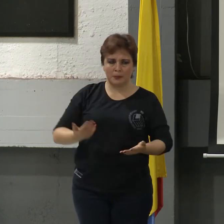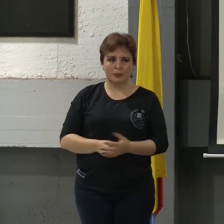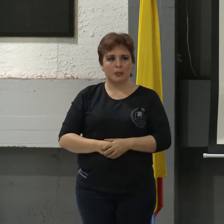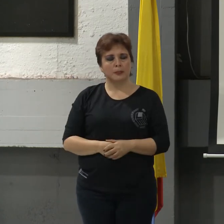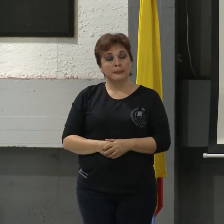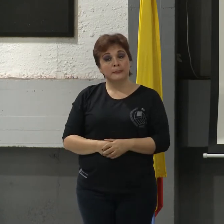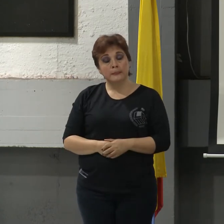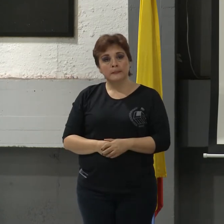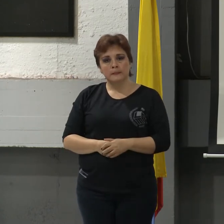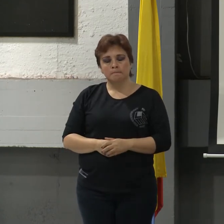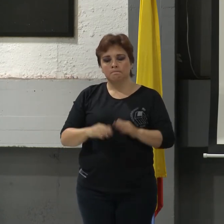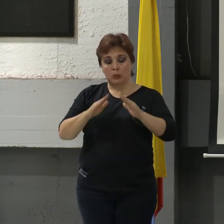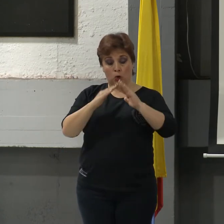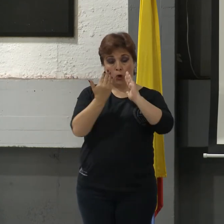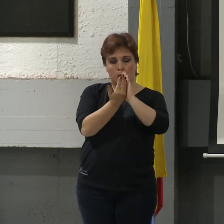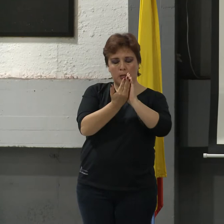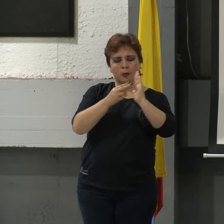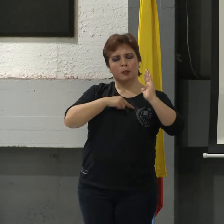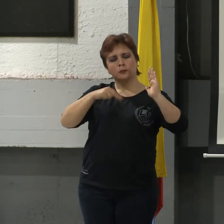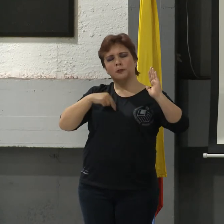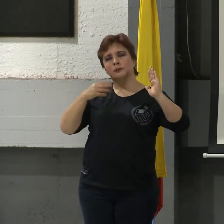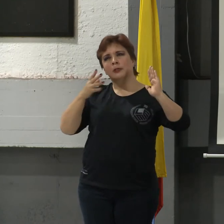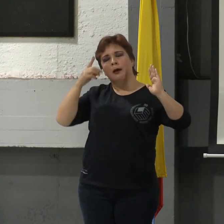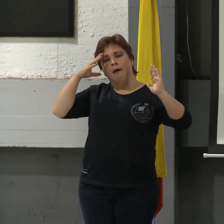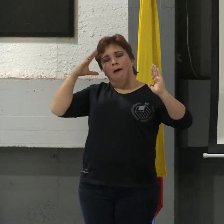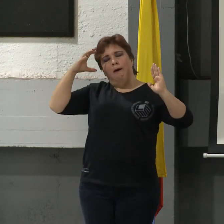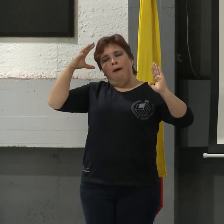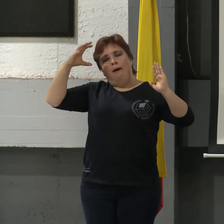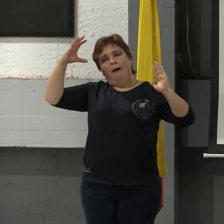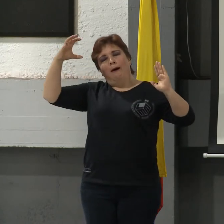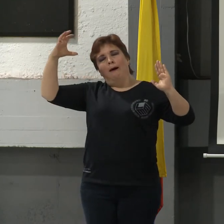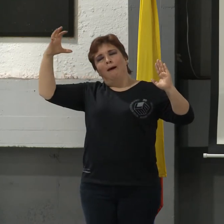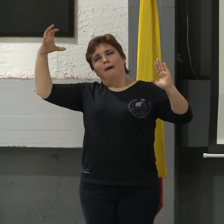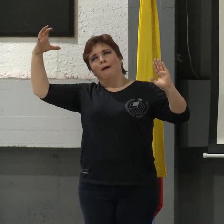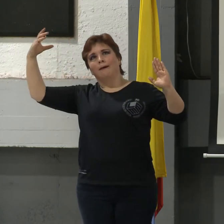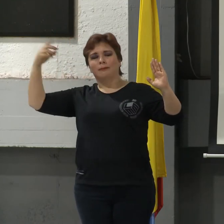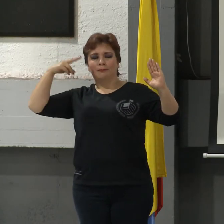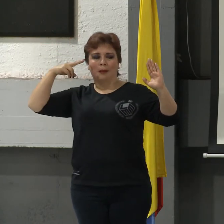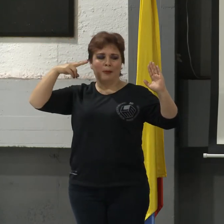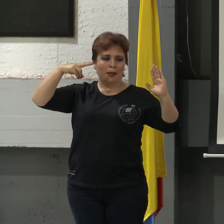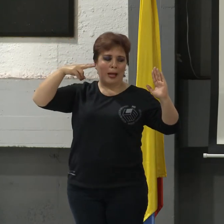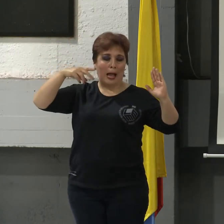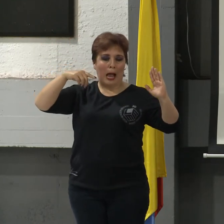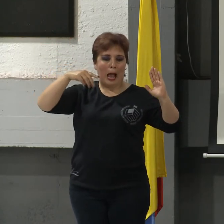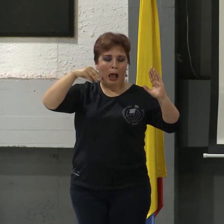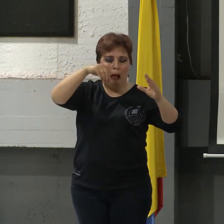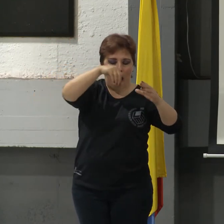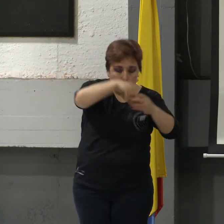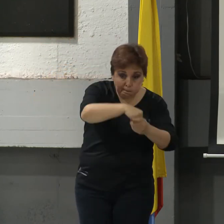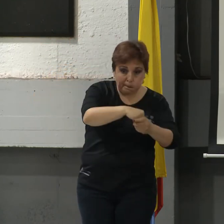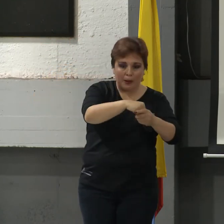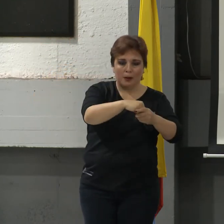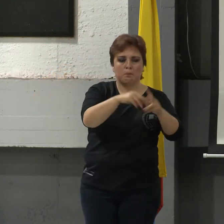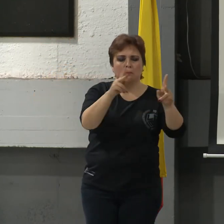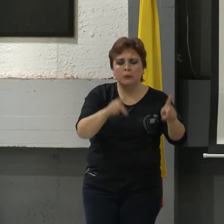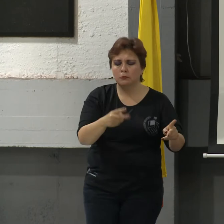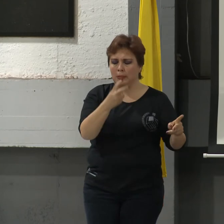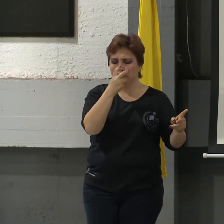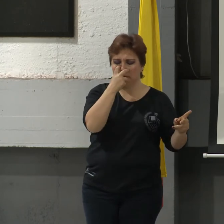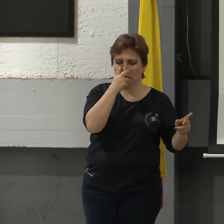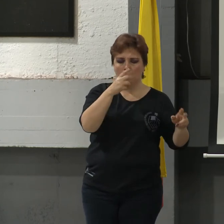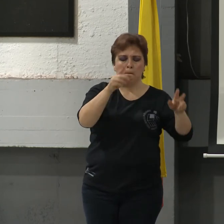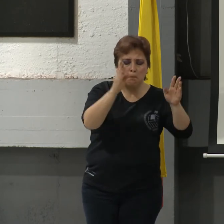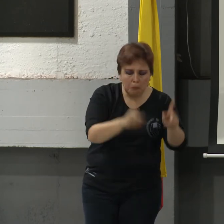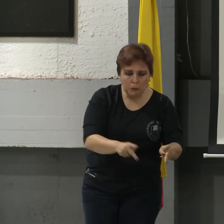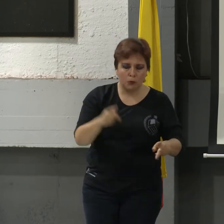que el colegio podamos tener niños con otro tipo de limitaciones ciegos sordos y otras